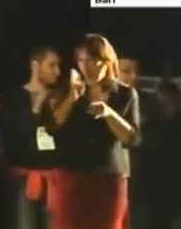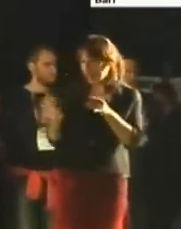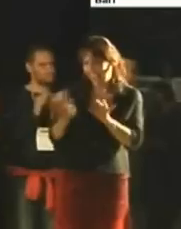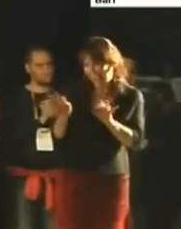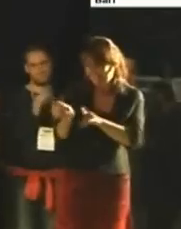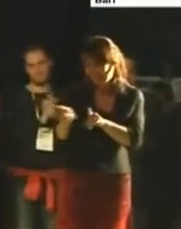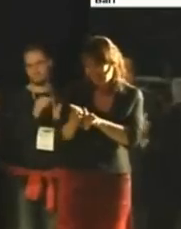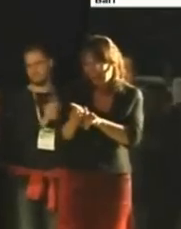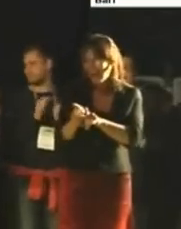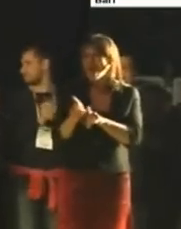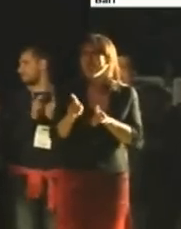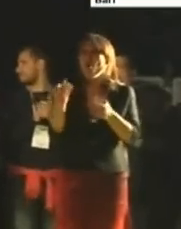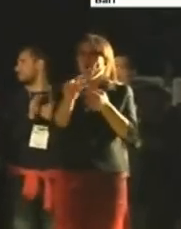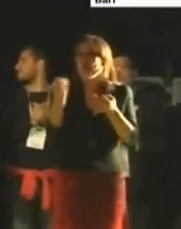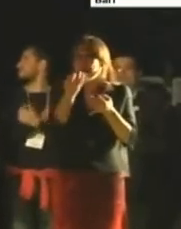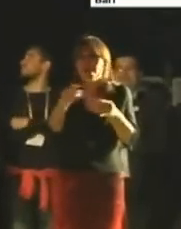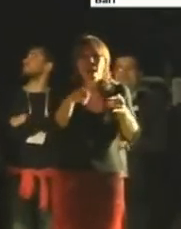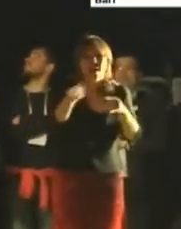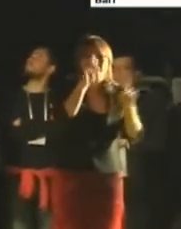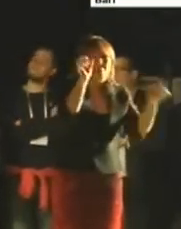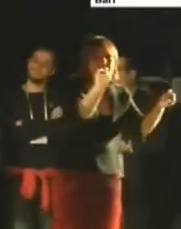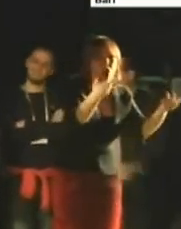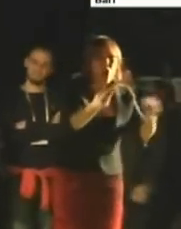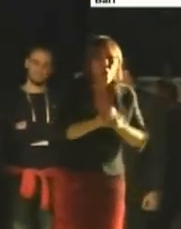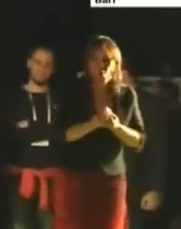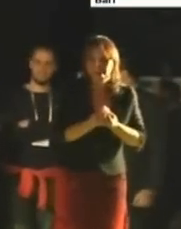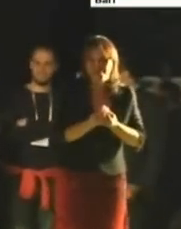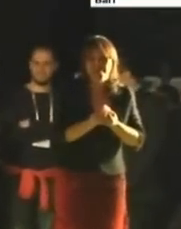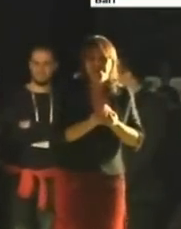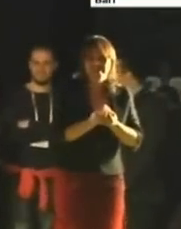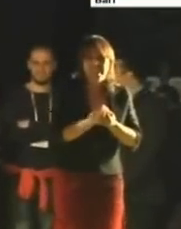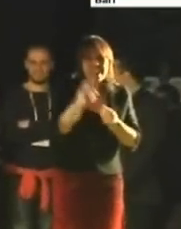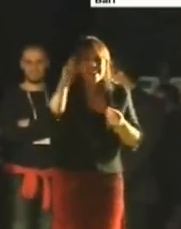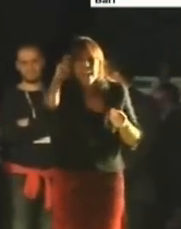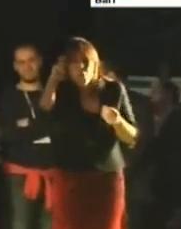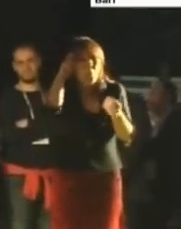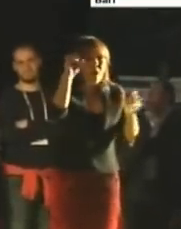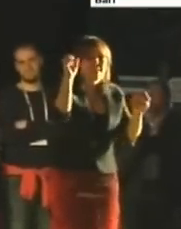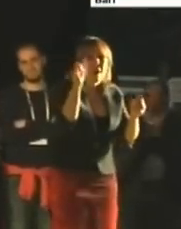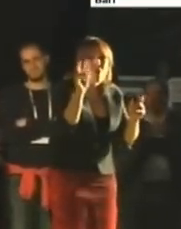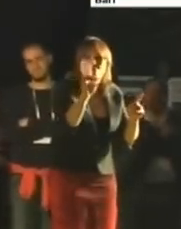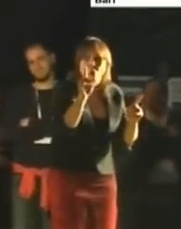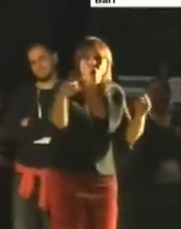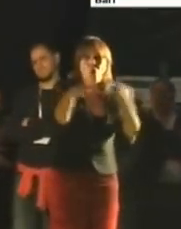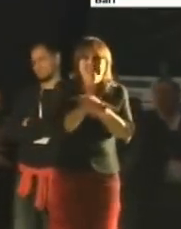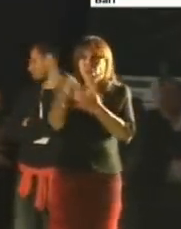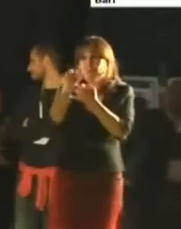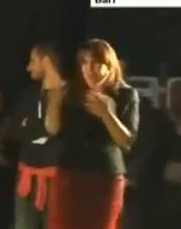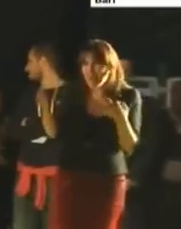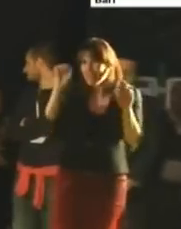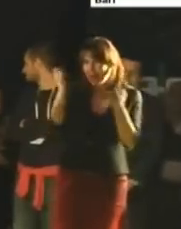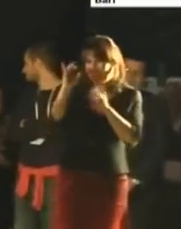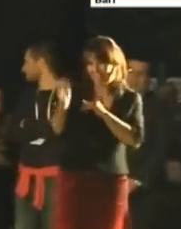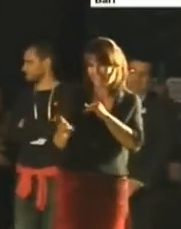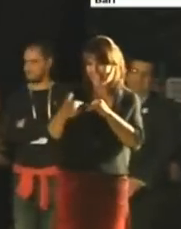Sono spaventati dalle persone per bene, lo capite? Tu dici che ti spaventa il delinquente, ma oggi quello che spaventa è la persona per bene. Abbiamo